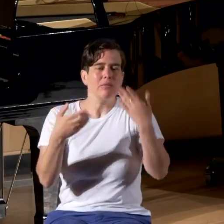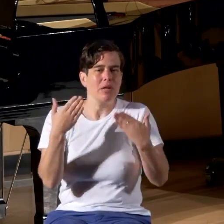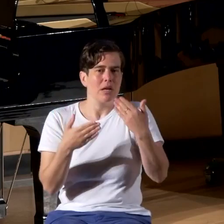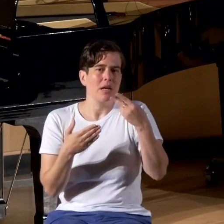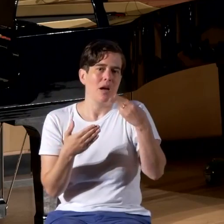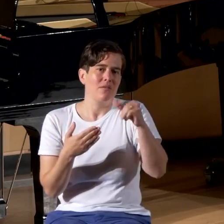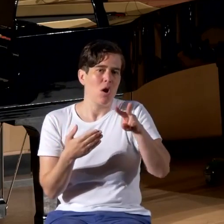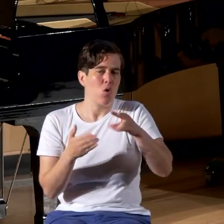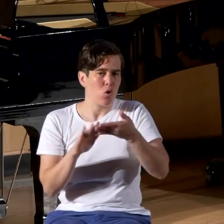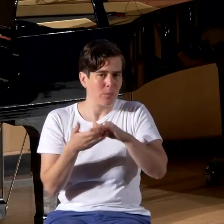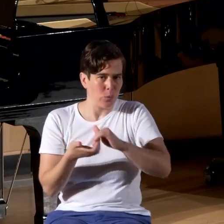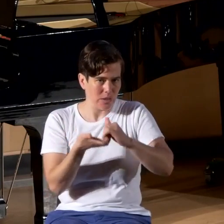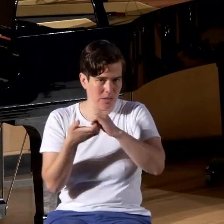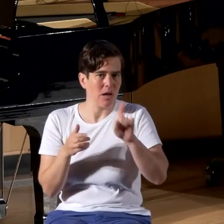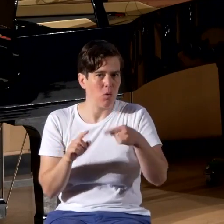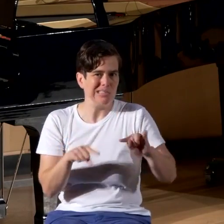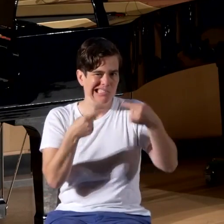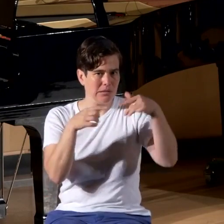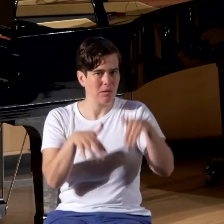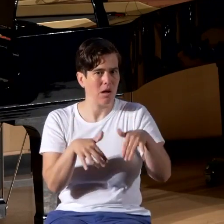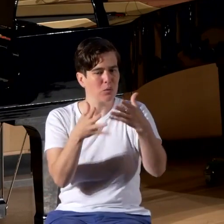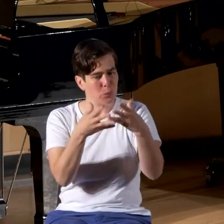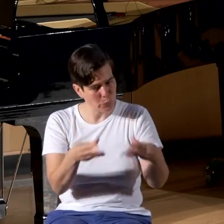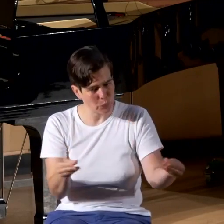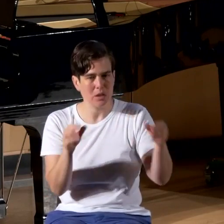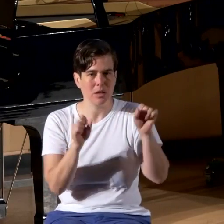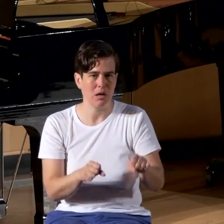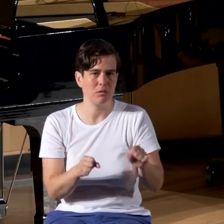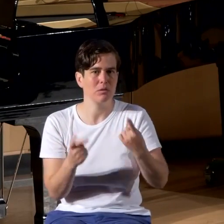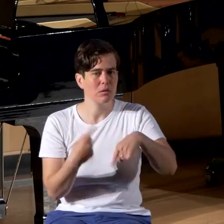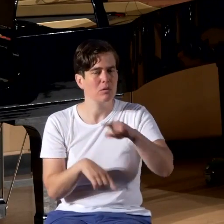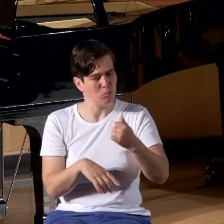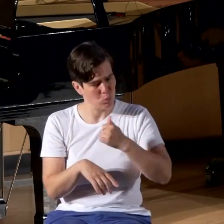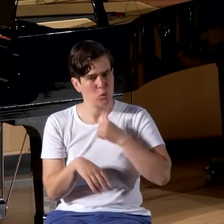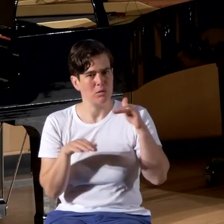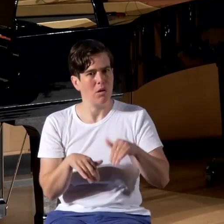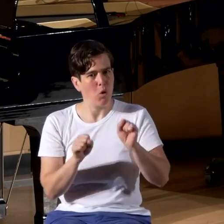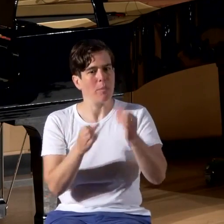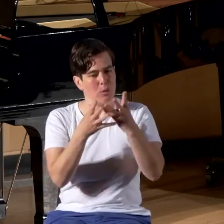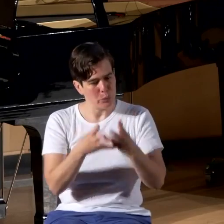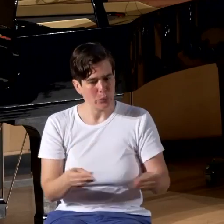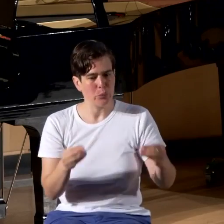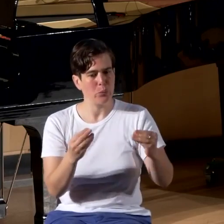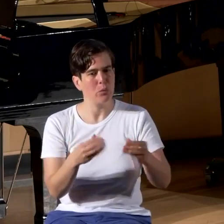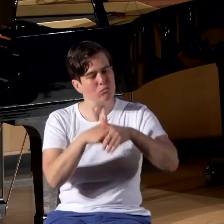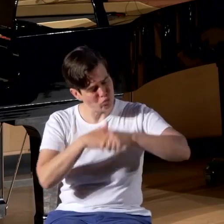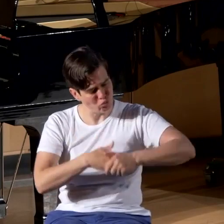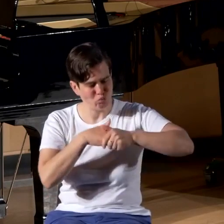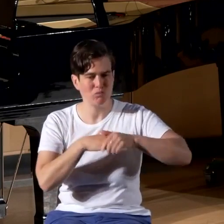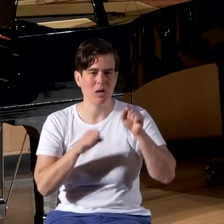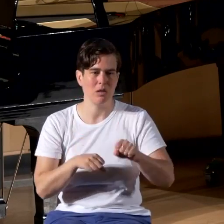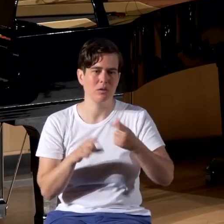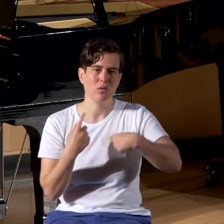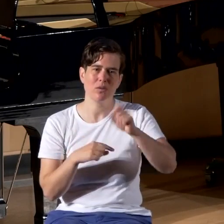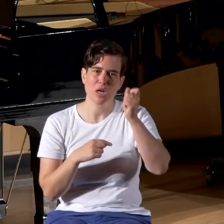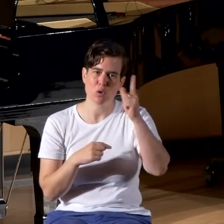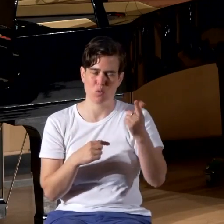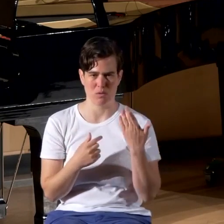HIV-Community durchaus gibt. Das dürfen wir uns zutrauen. Wir sind stark klug und klug